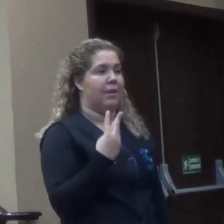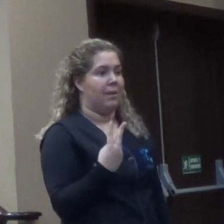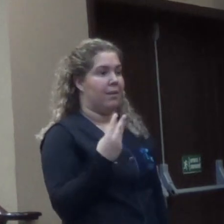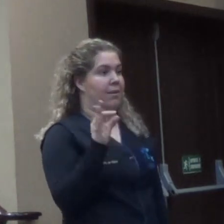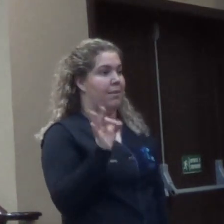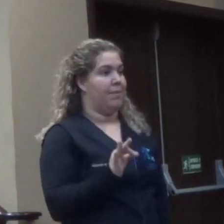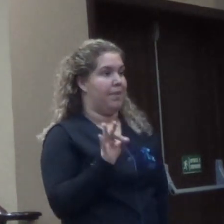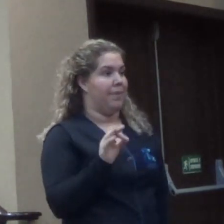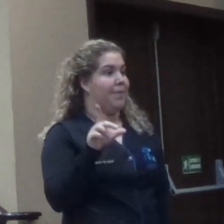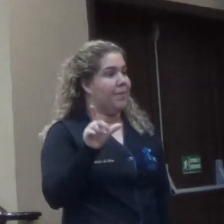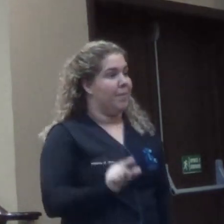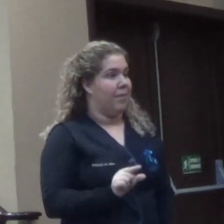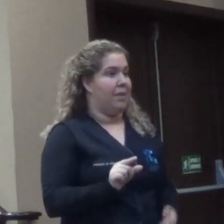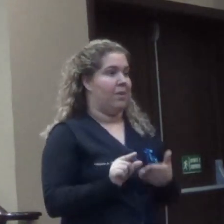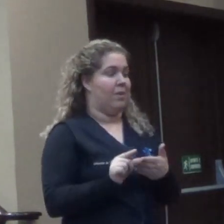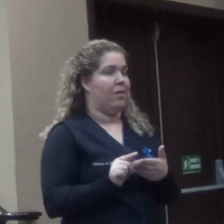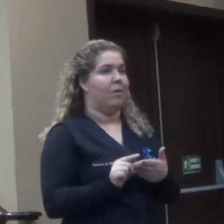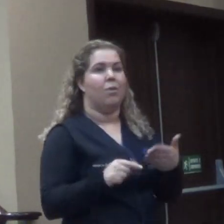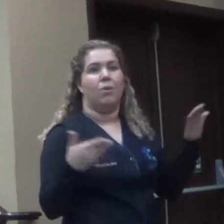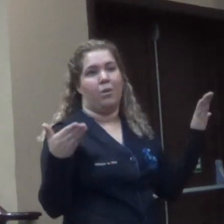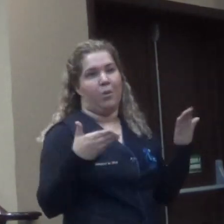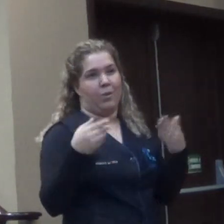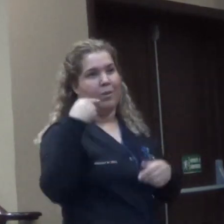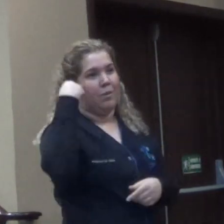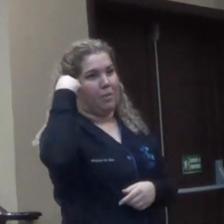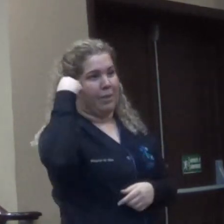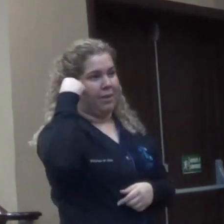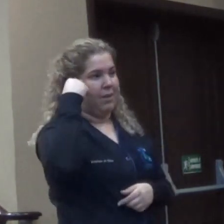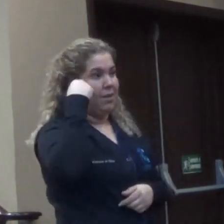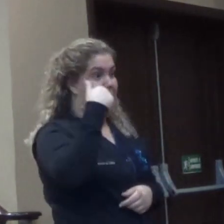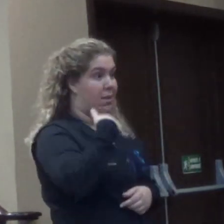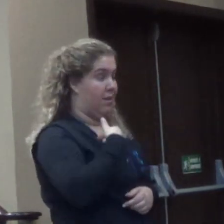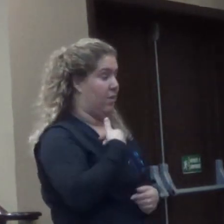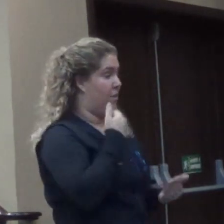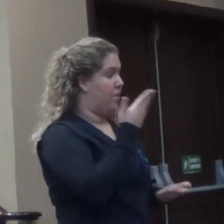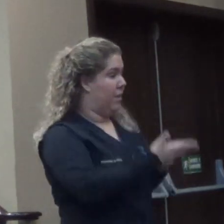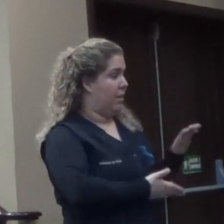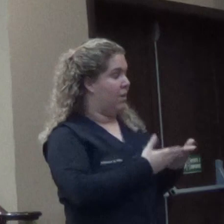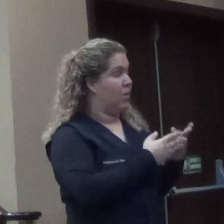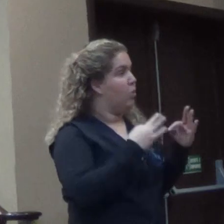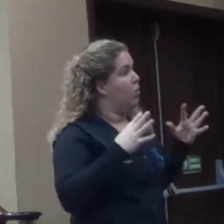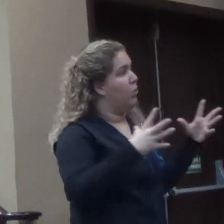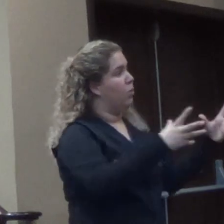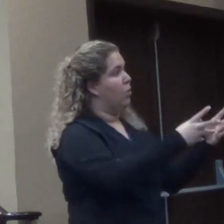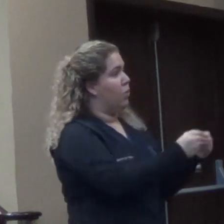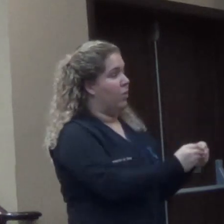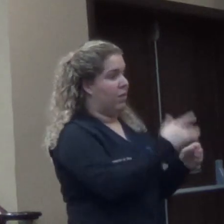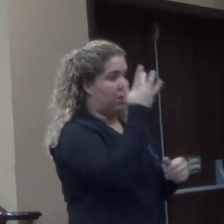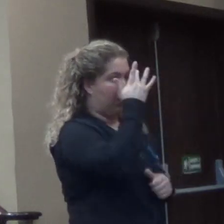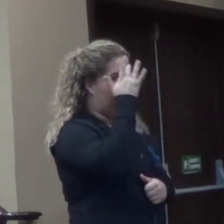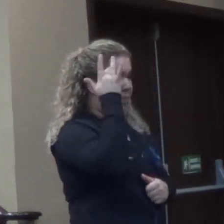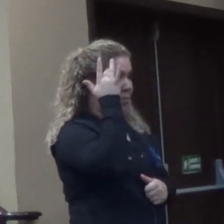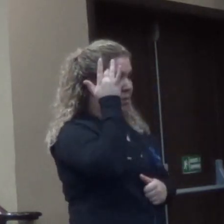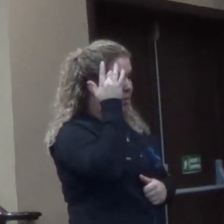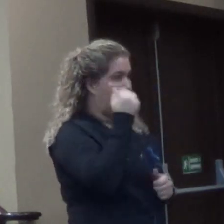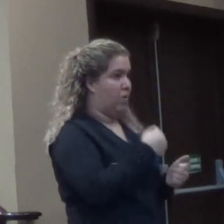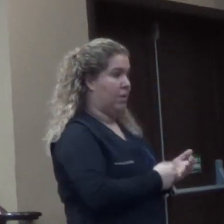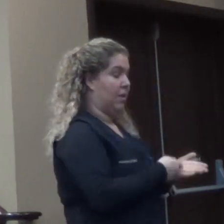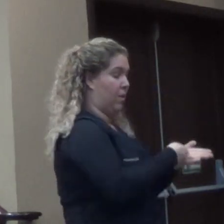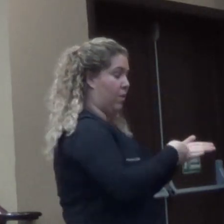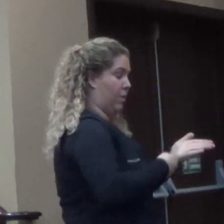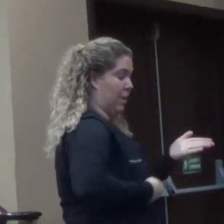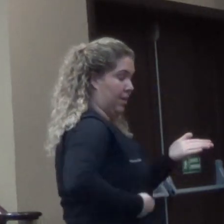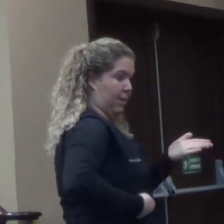menor. Então, hoje em dia, no meu consultório, quase todos os pacientes recebem uma